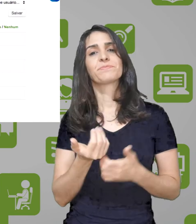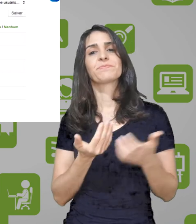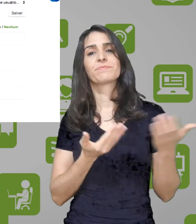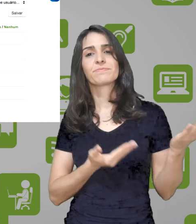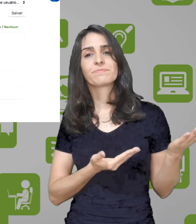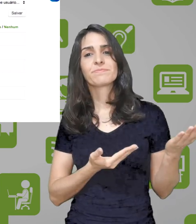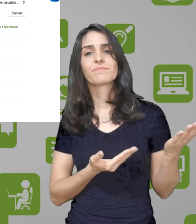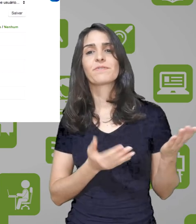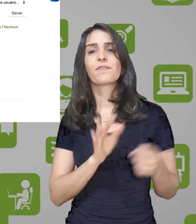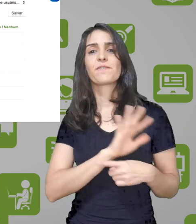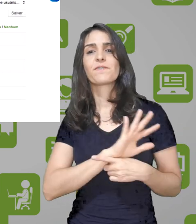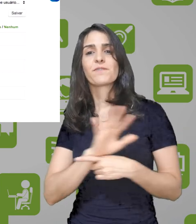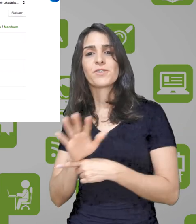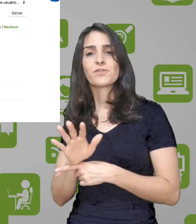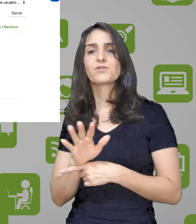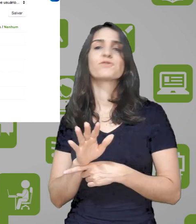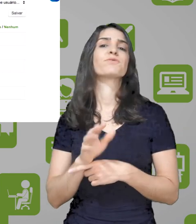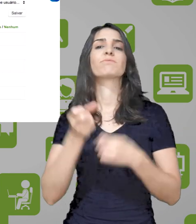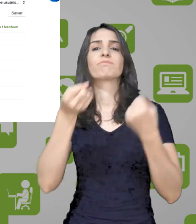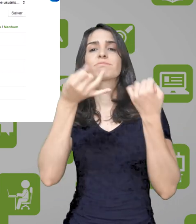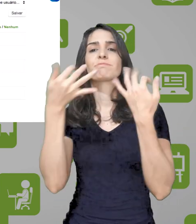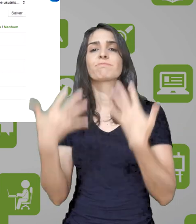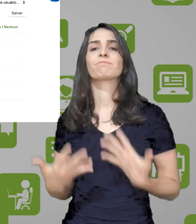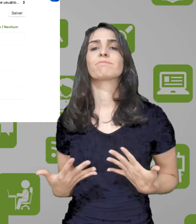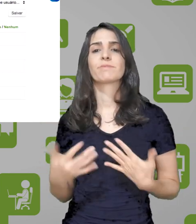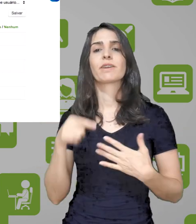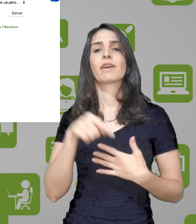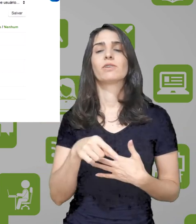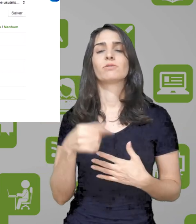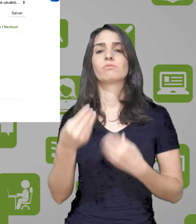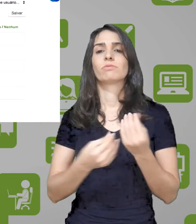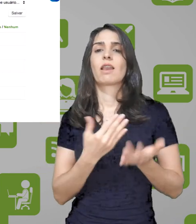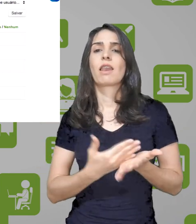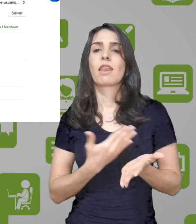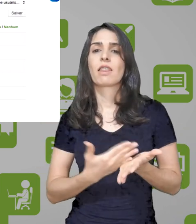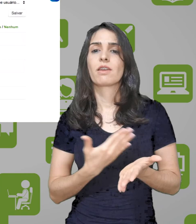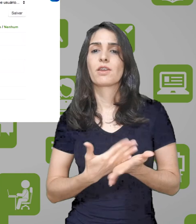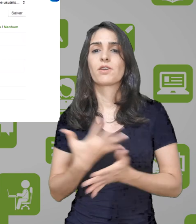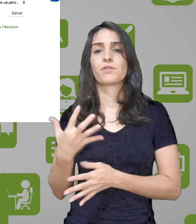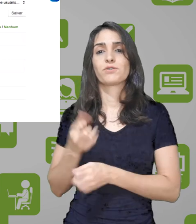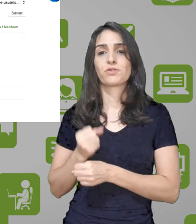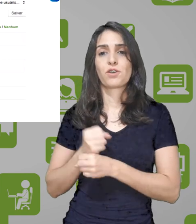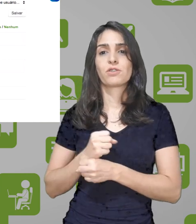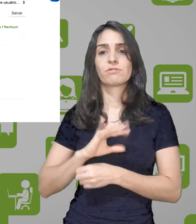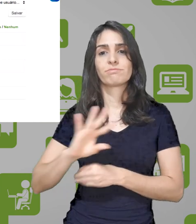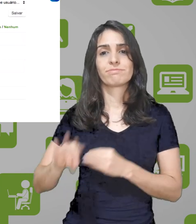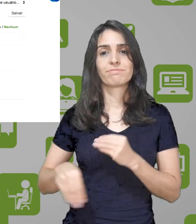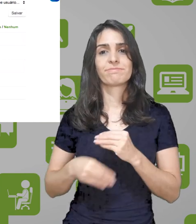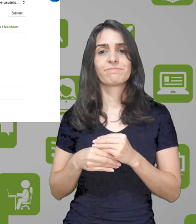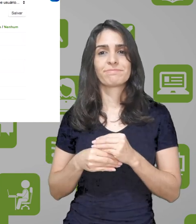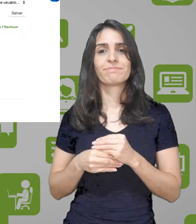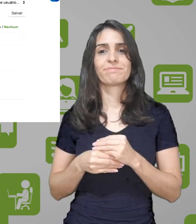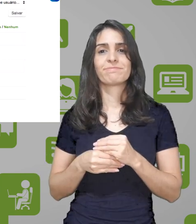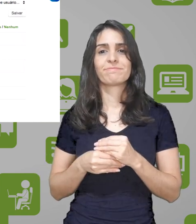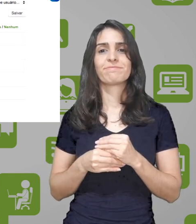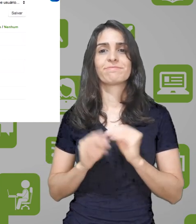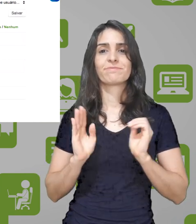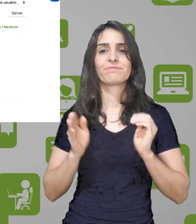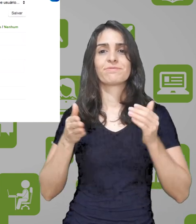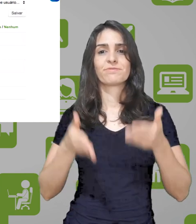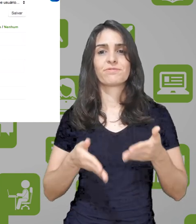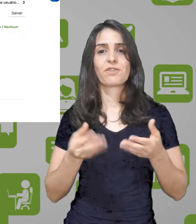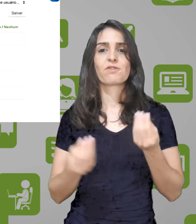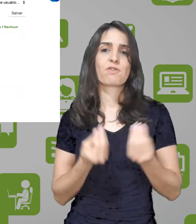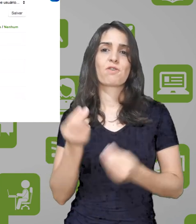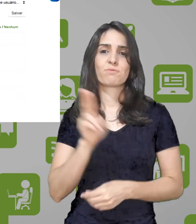bem então esse é mais um vídeo tutorial que explica é o livro de notas complementa o primeiro